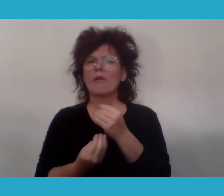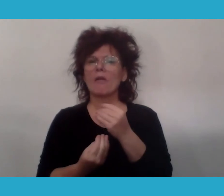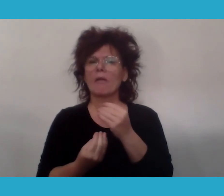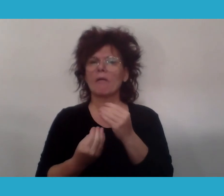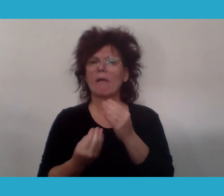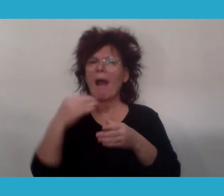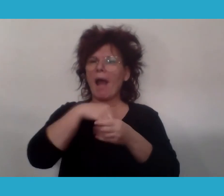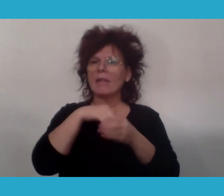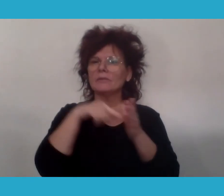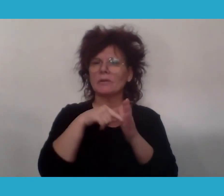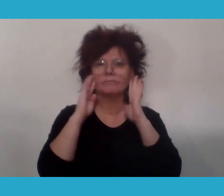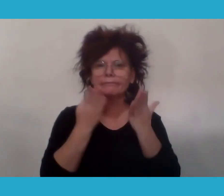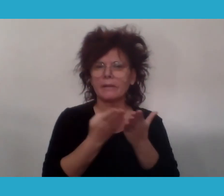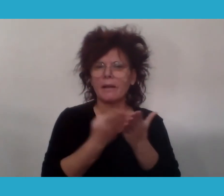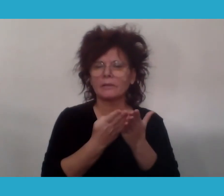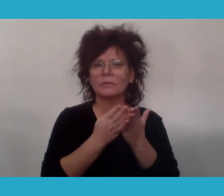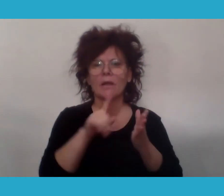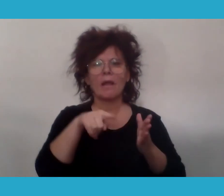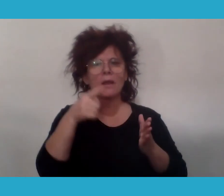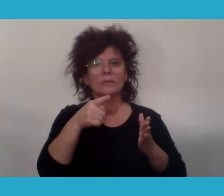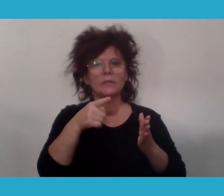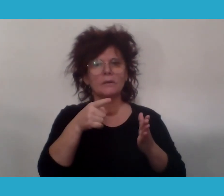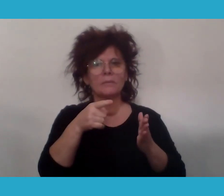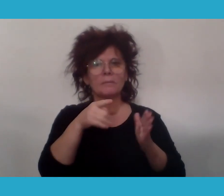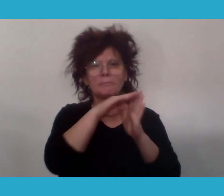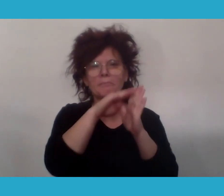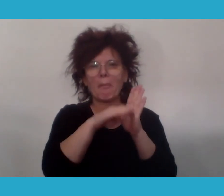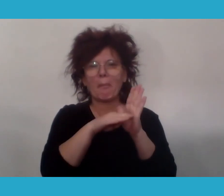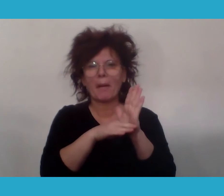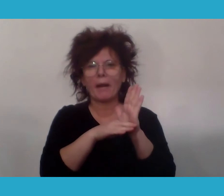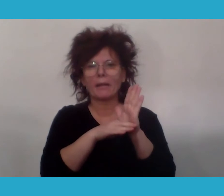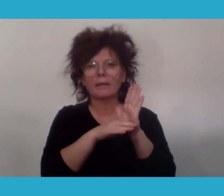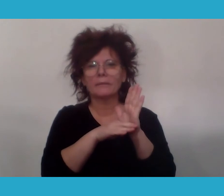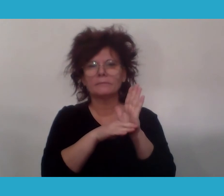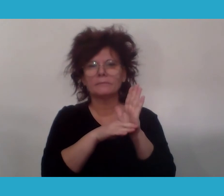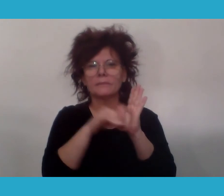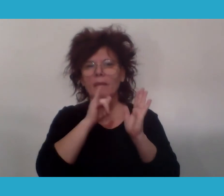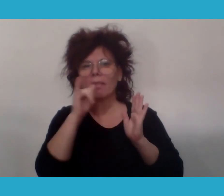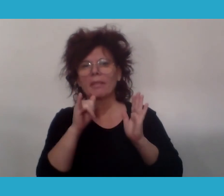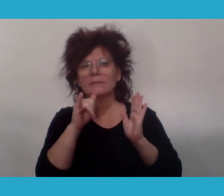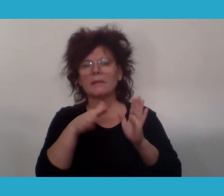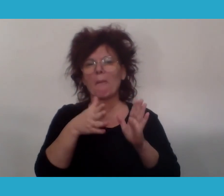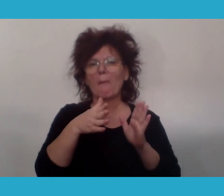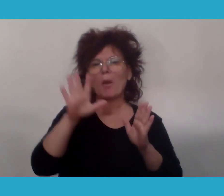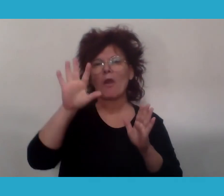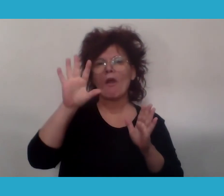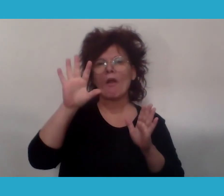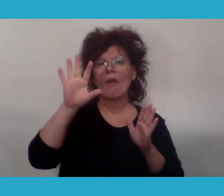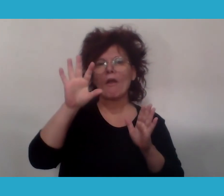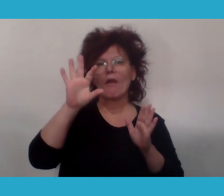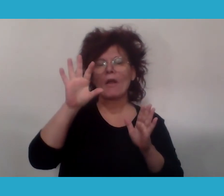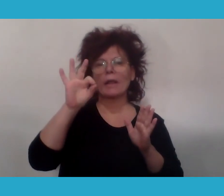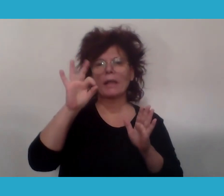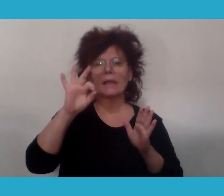estudio. Incluso, en otras secciones del estudio, habla que serían 500 las hectáreas afectadas por la realización